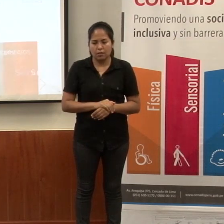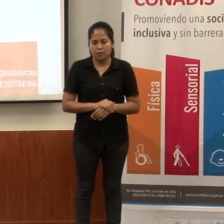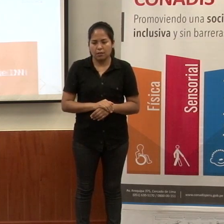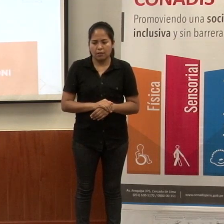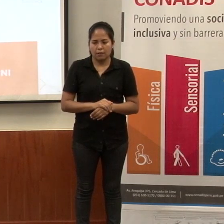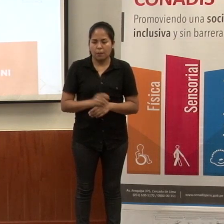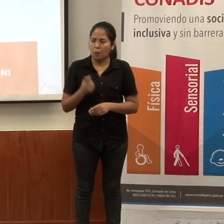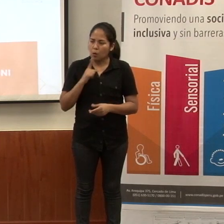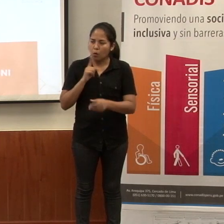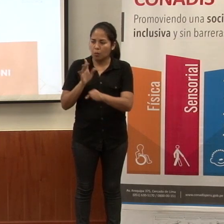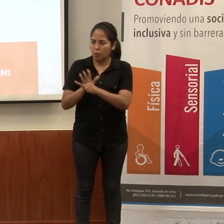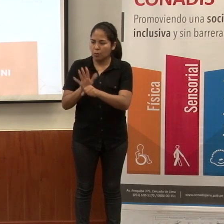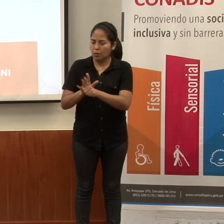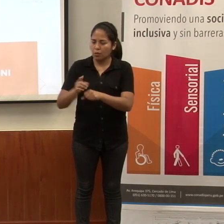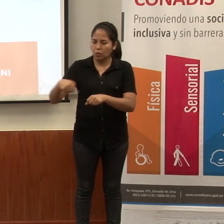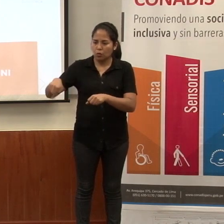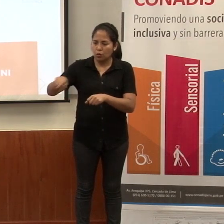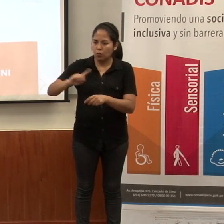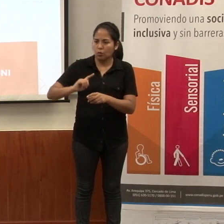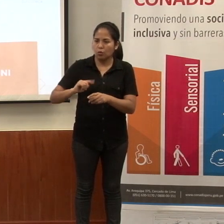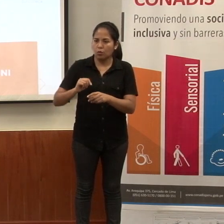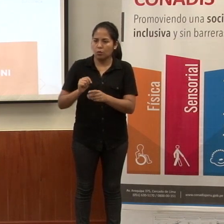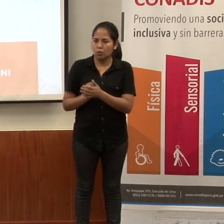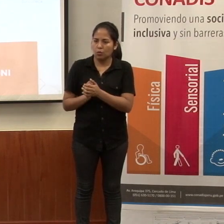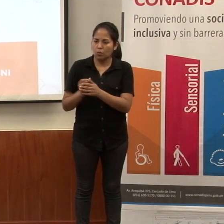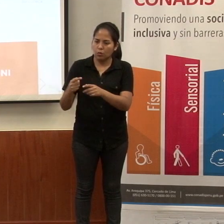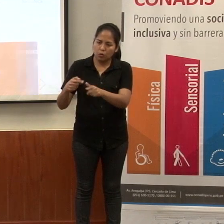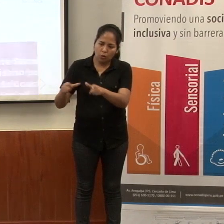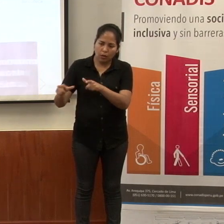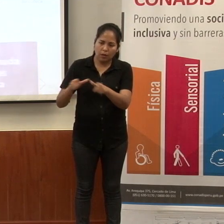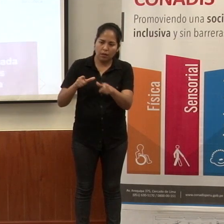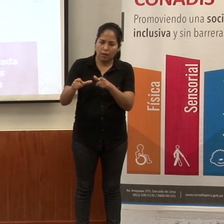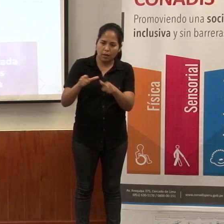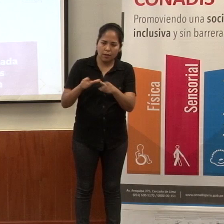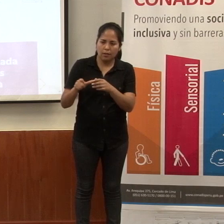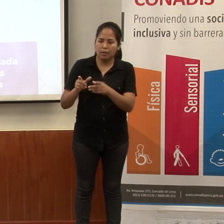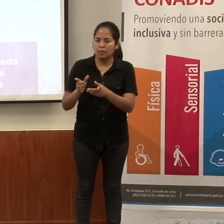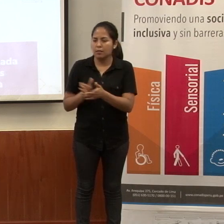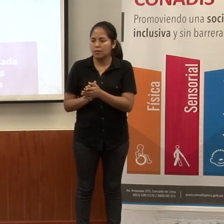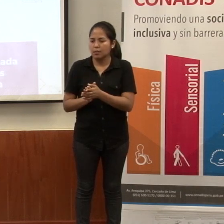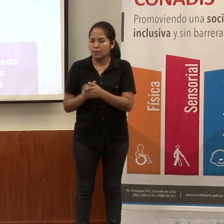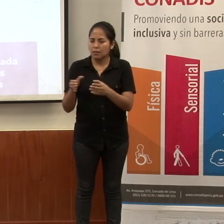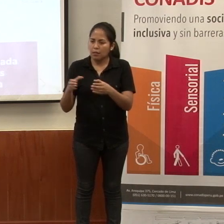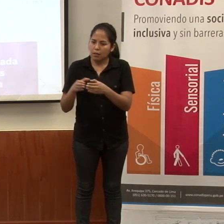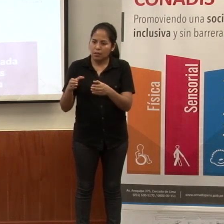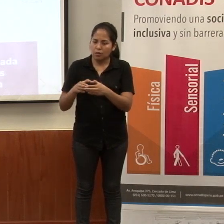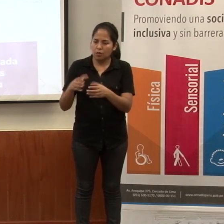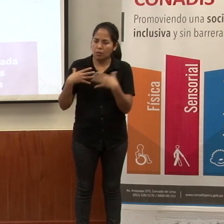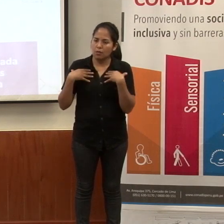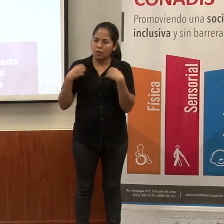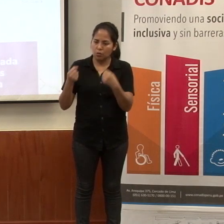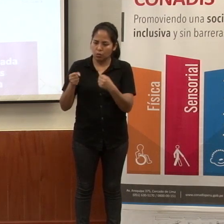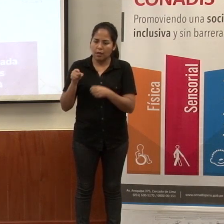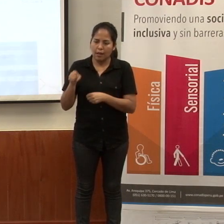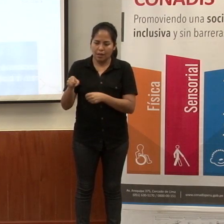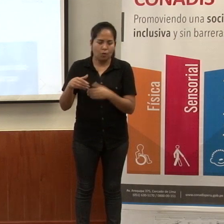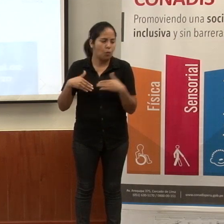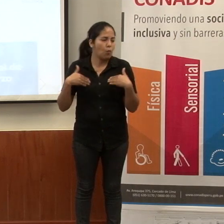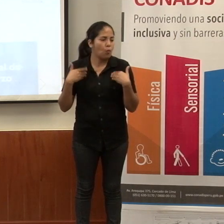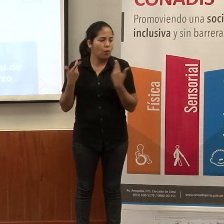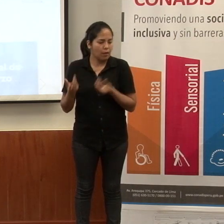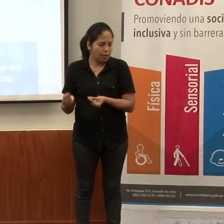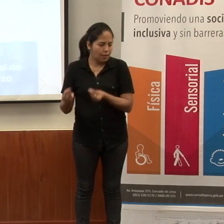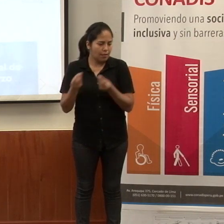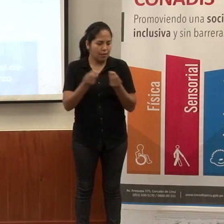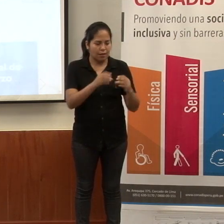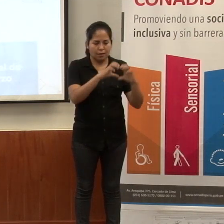con la Dirección de Salud Mental que todos los centros de salud mental comunitarios se conviertan en establecimientos certificadores. Vean ustedes en